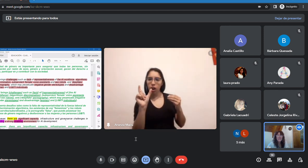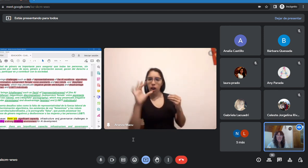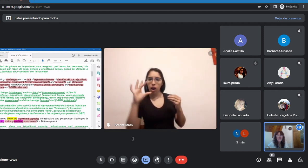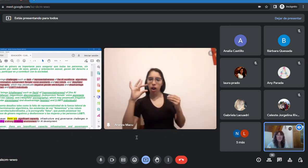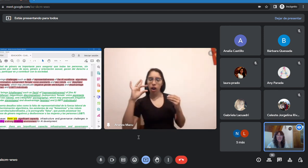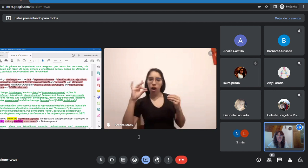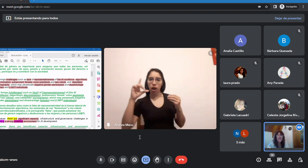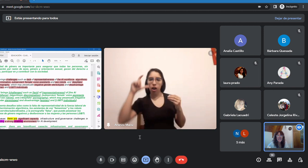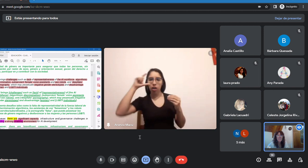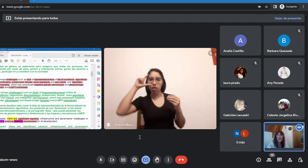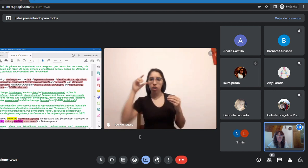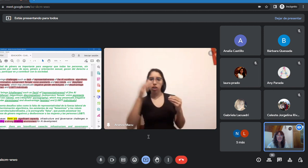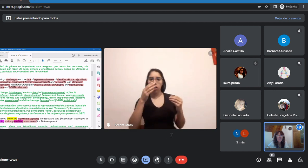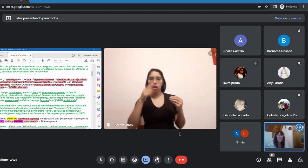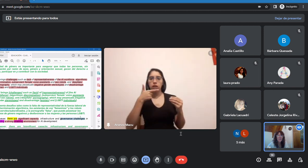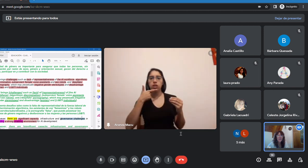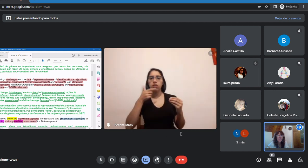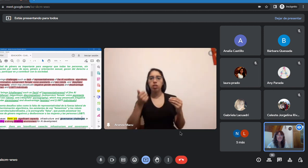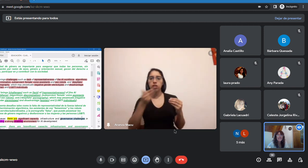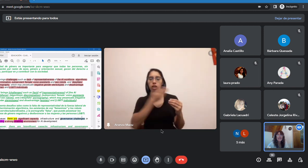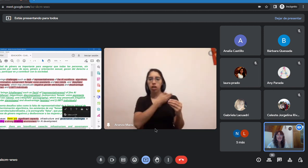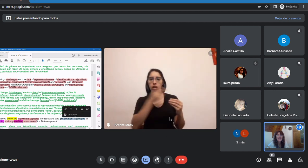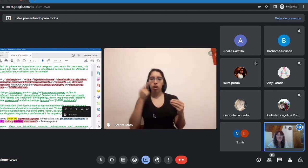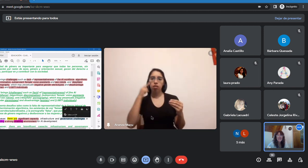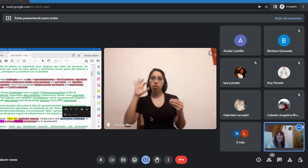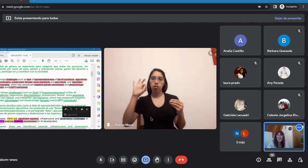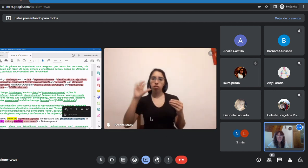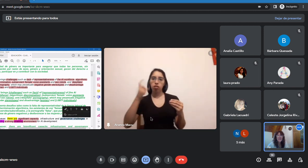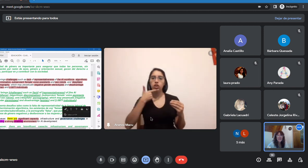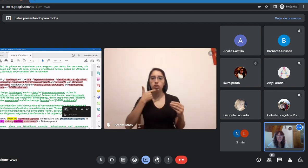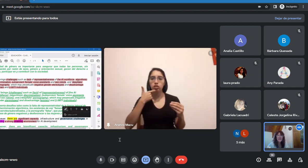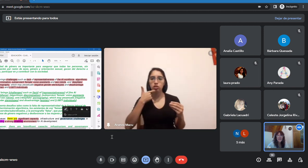¿Los desafíos serían nada más que de la gobernanza?